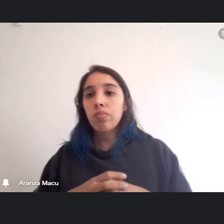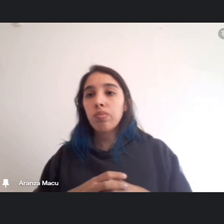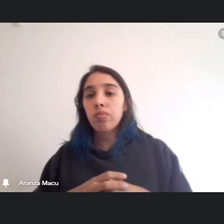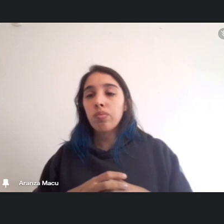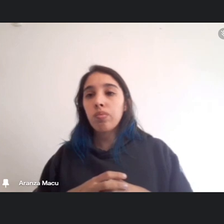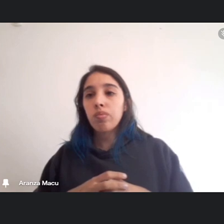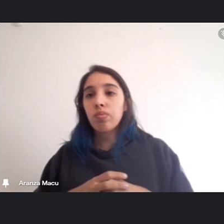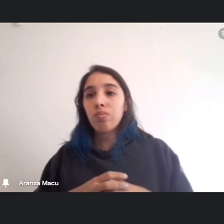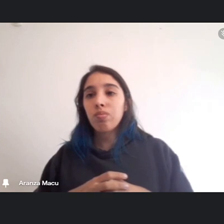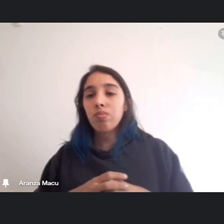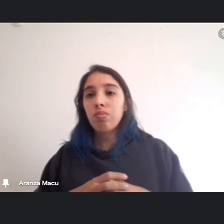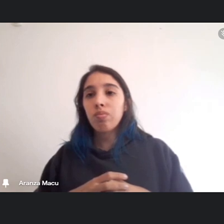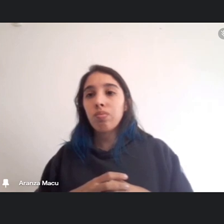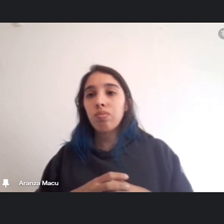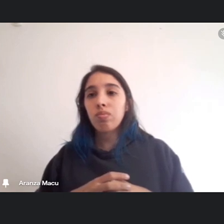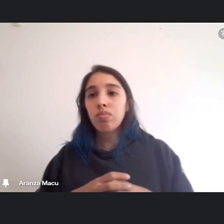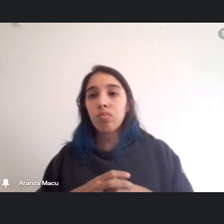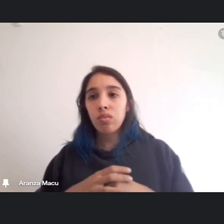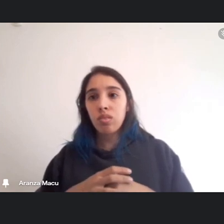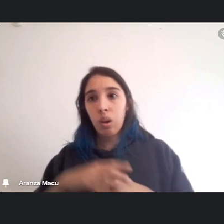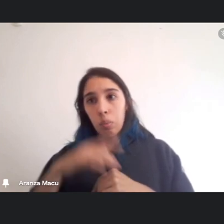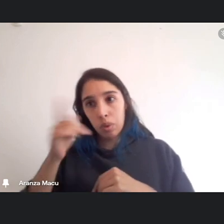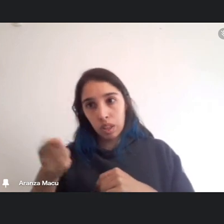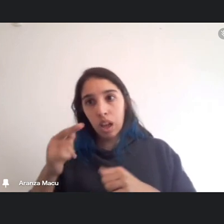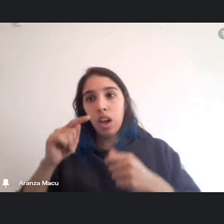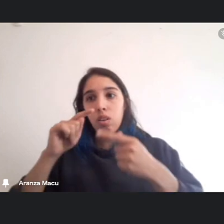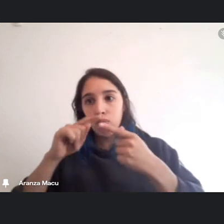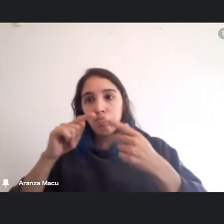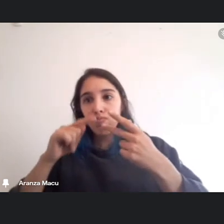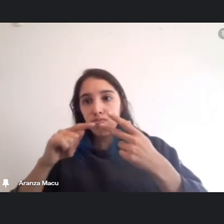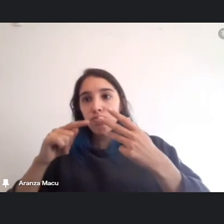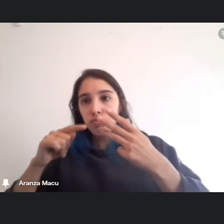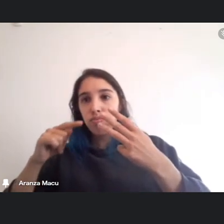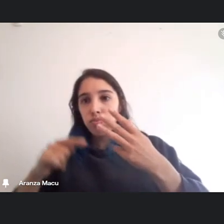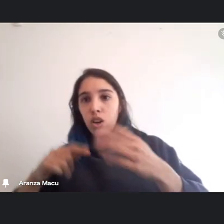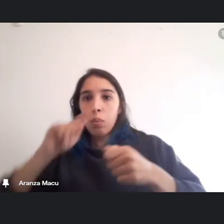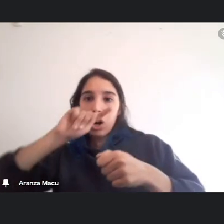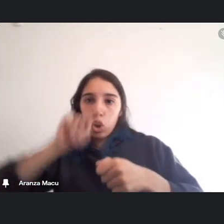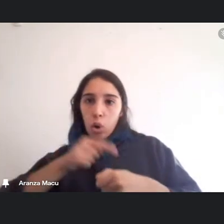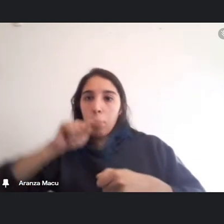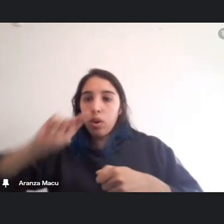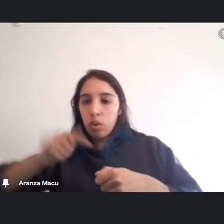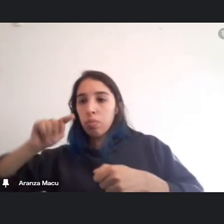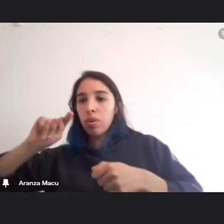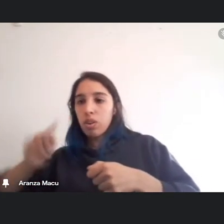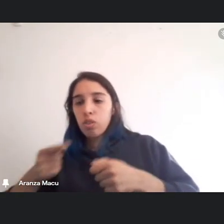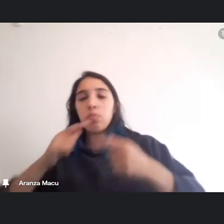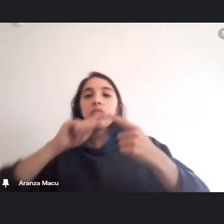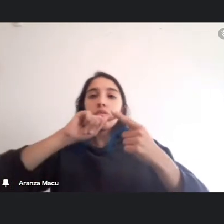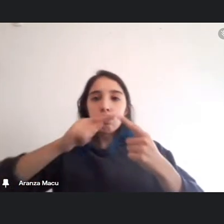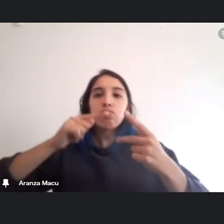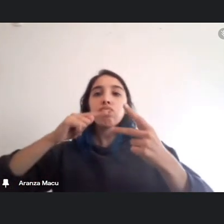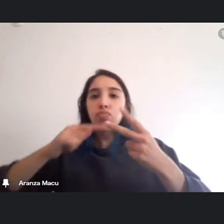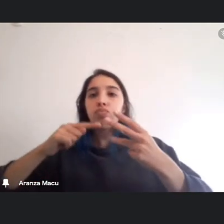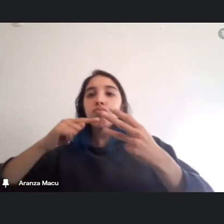Ahí no tenemos una enumeración, porque ven que tenemos coma, coma, coma y. ¿Sí? Sí.